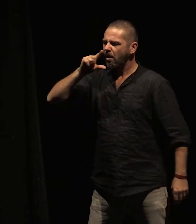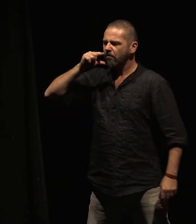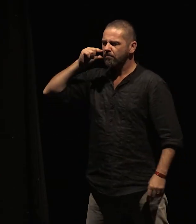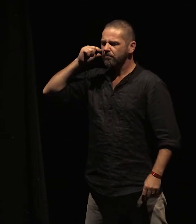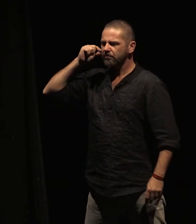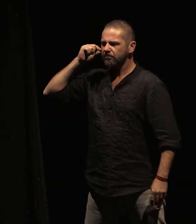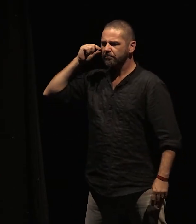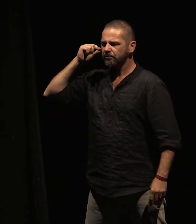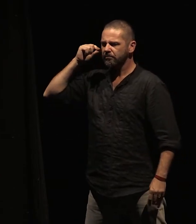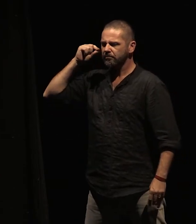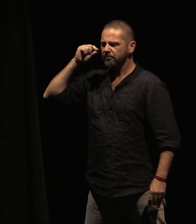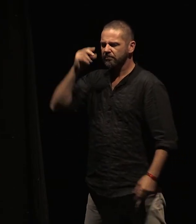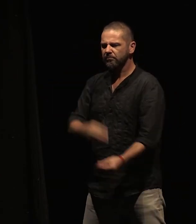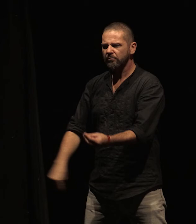et moins de poésie.